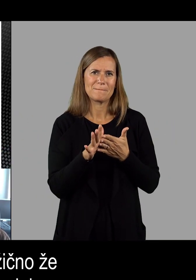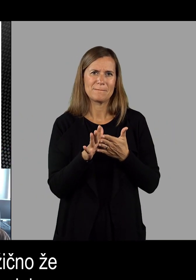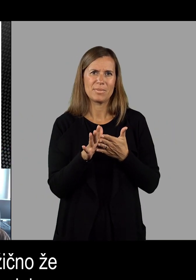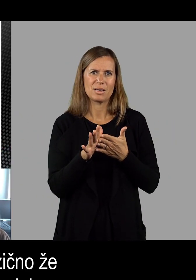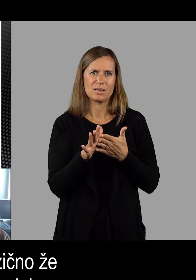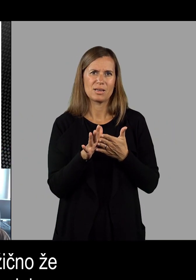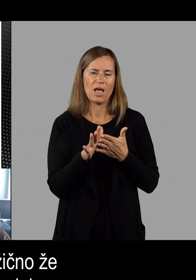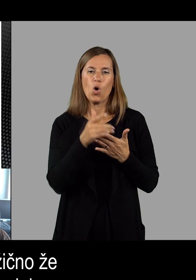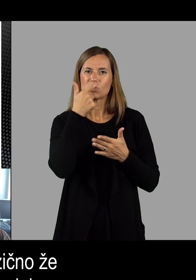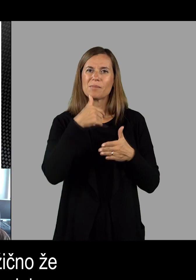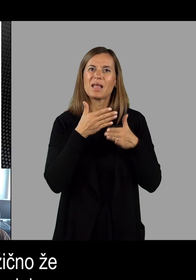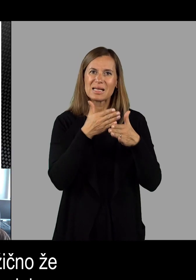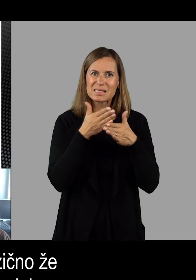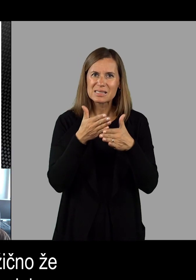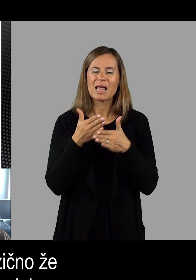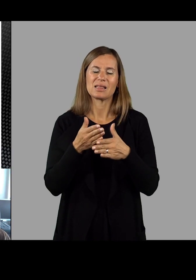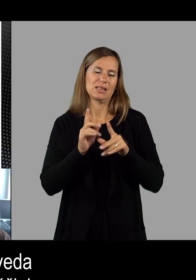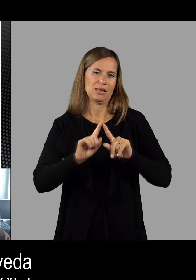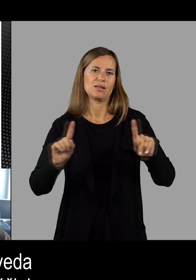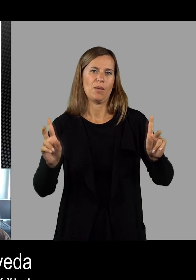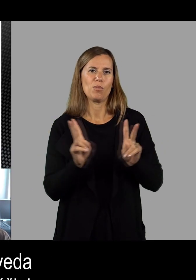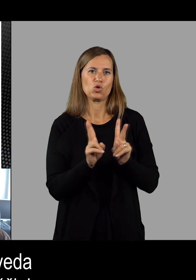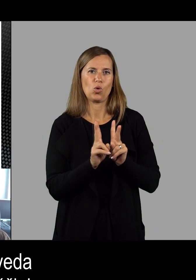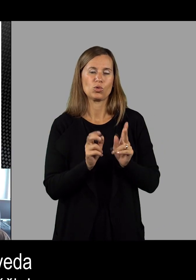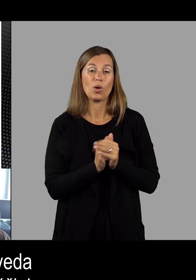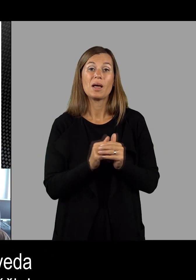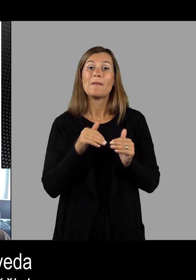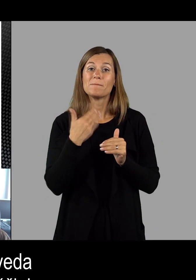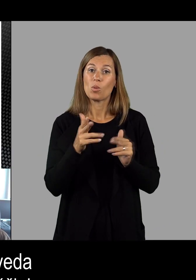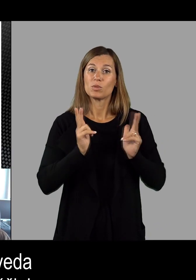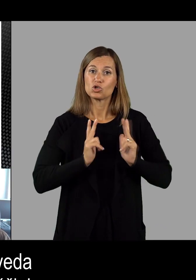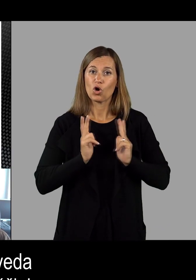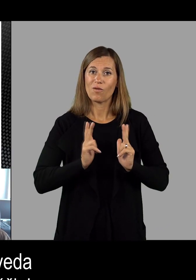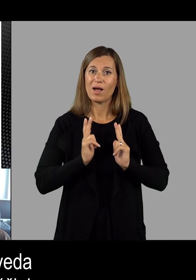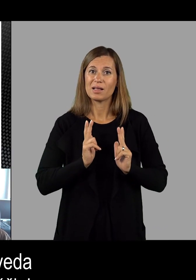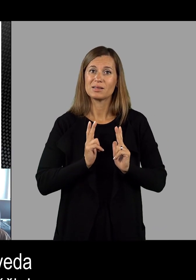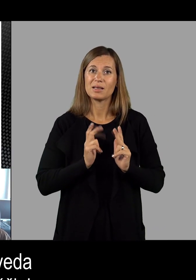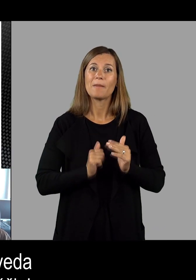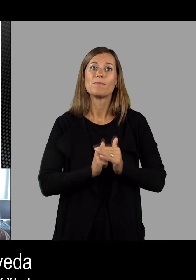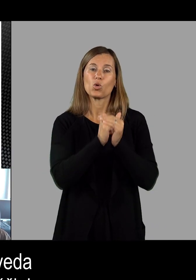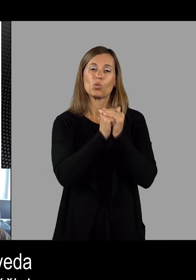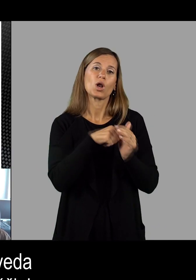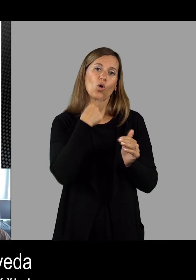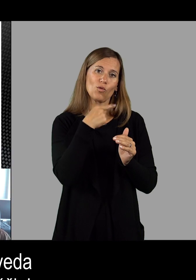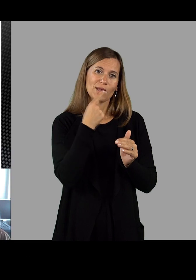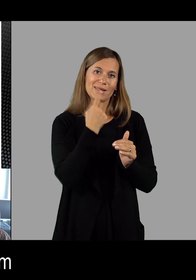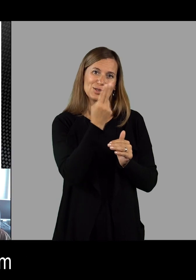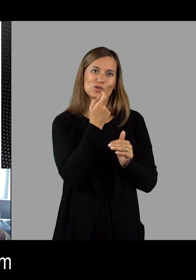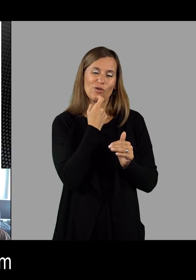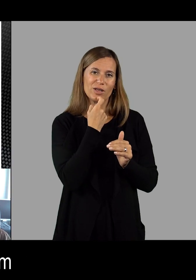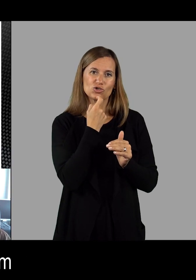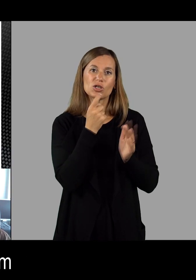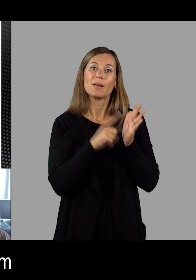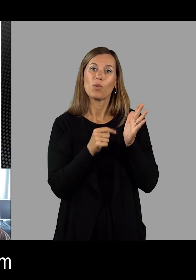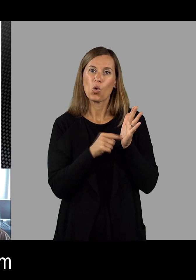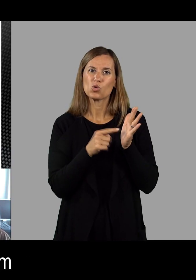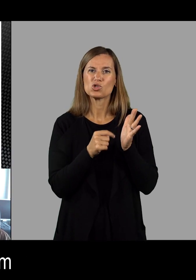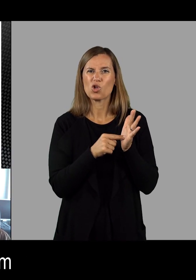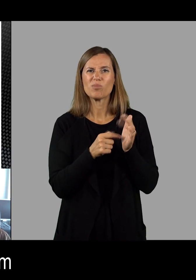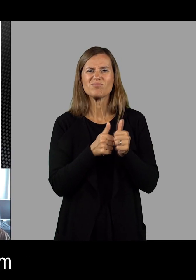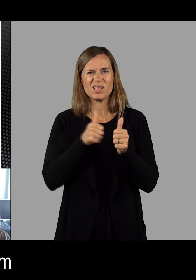osebni asistenti in podobno. No in po pričakovanjih seveda podpora govorjeni slovenščini